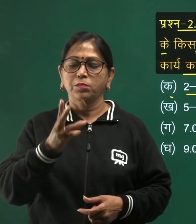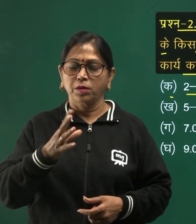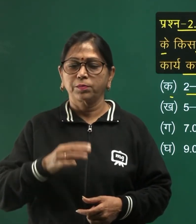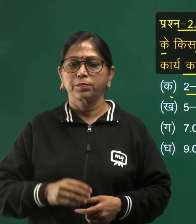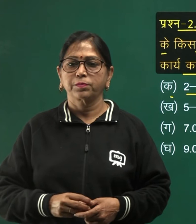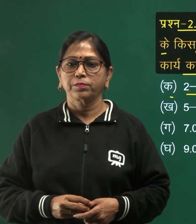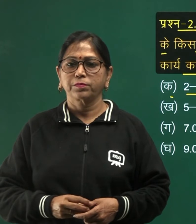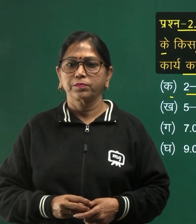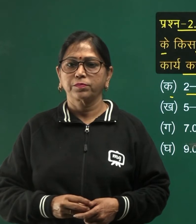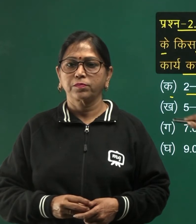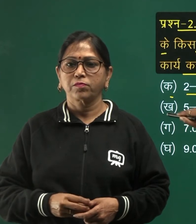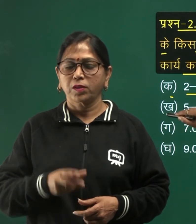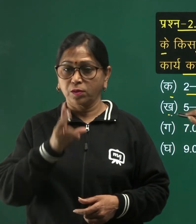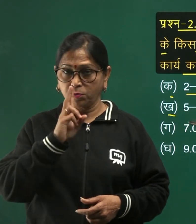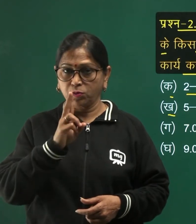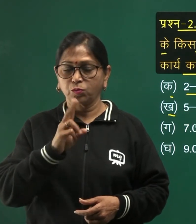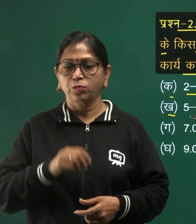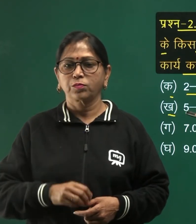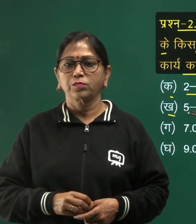2 से 3